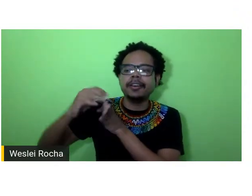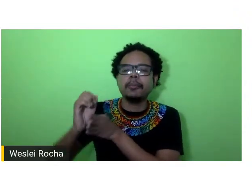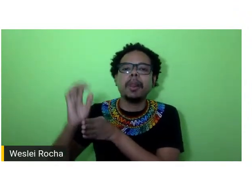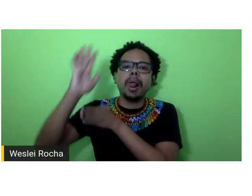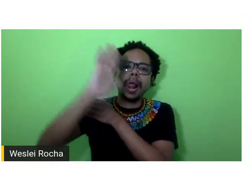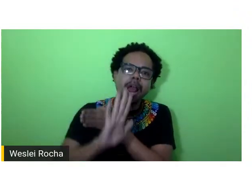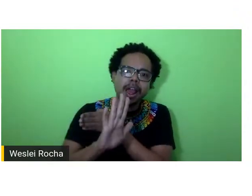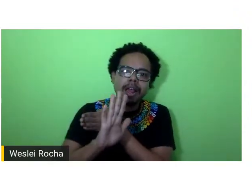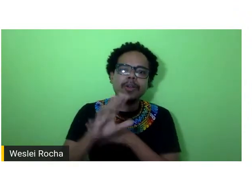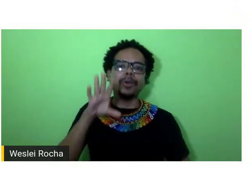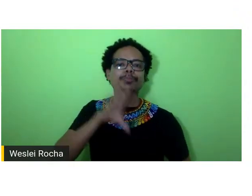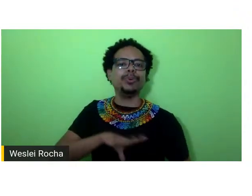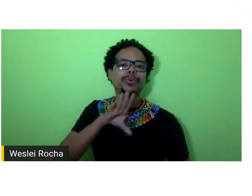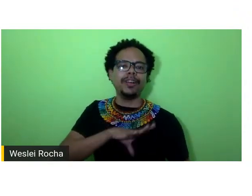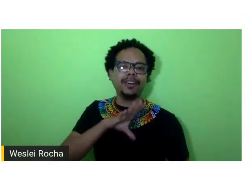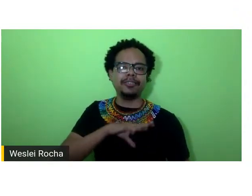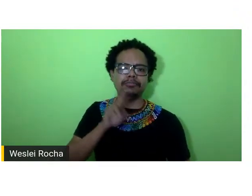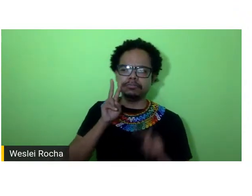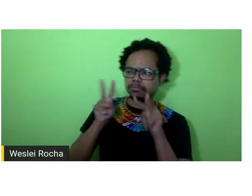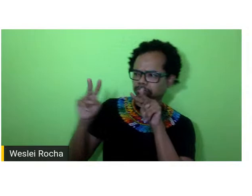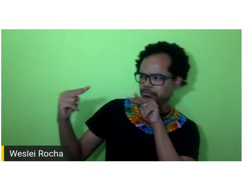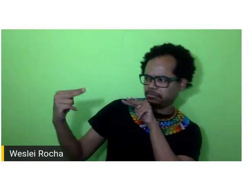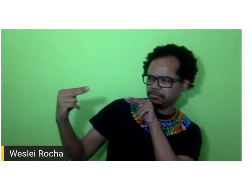depois de viram